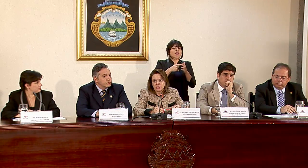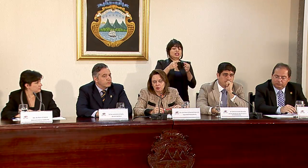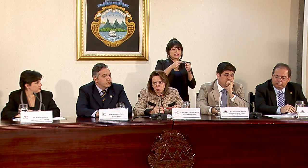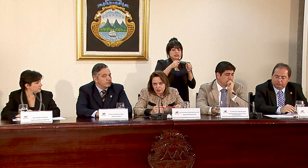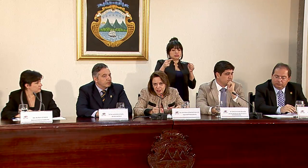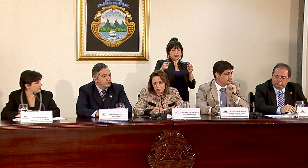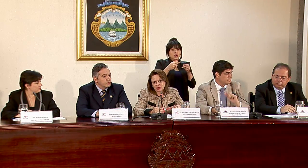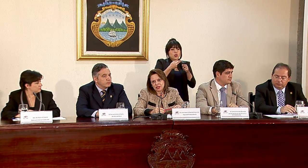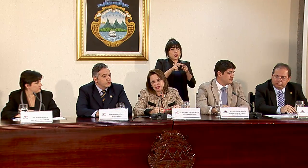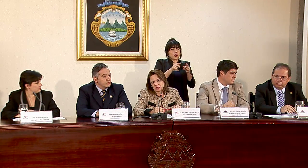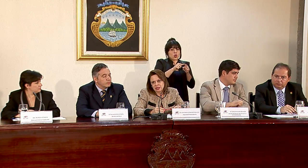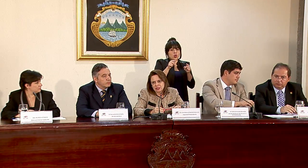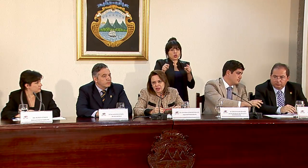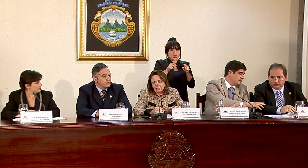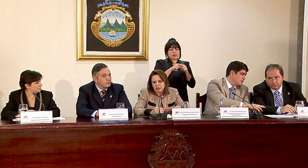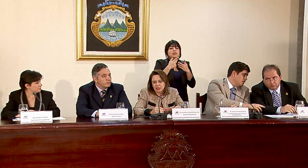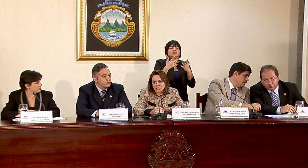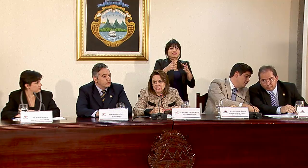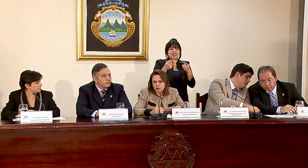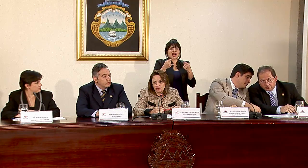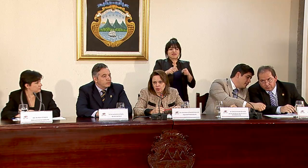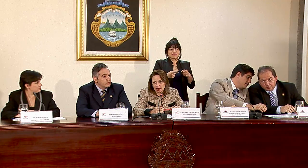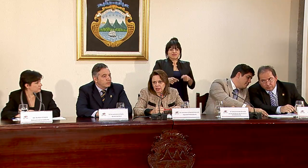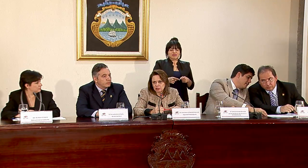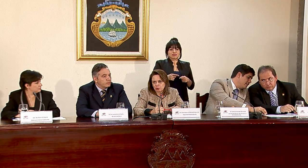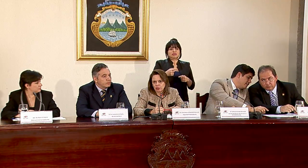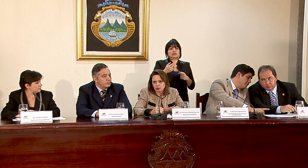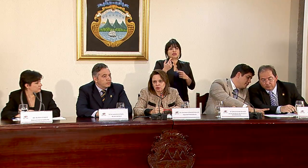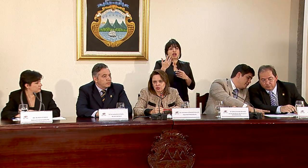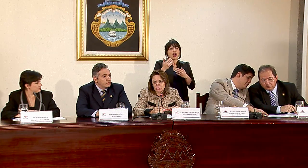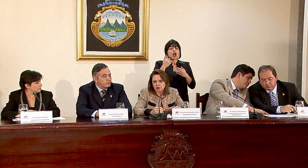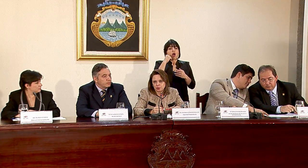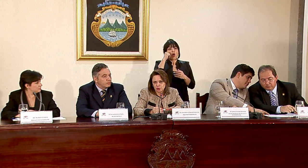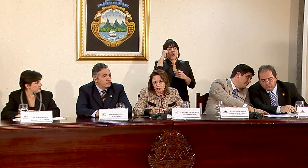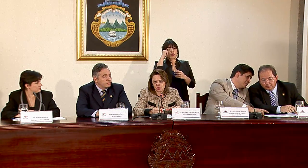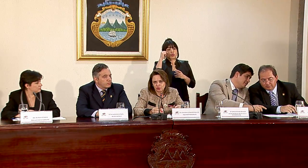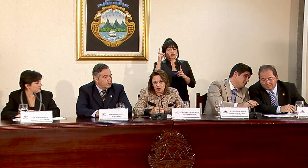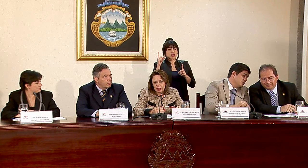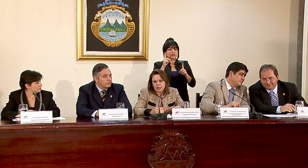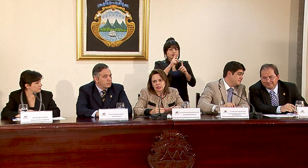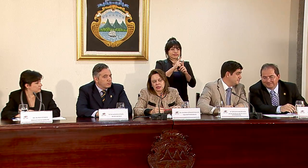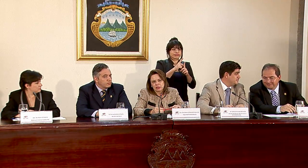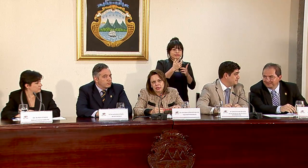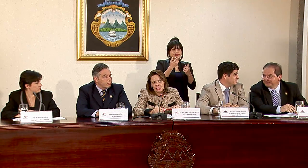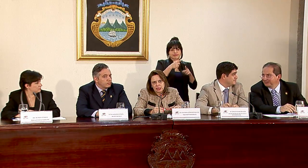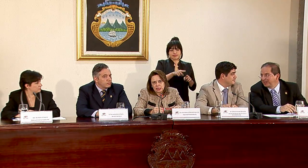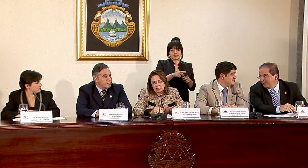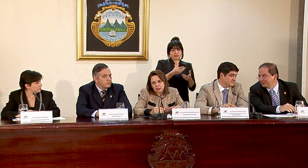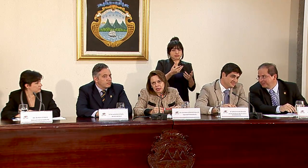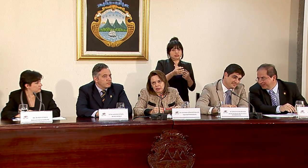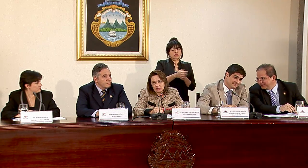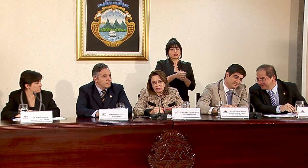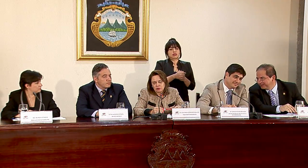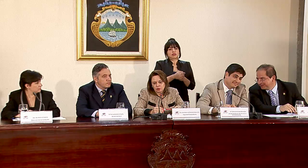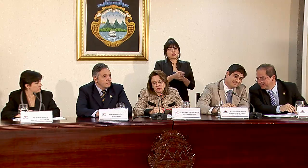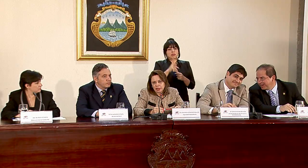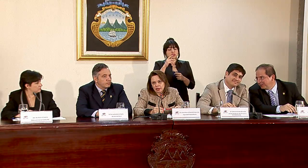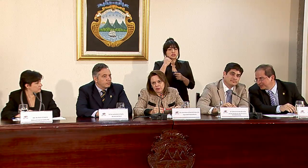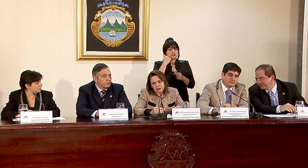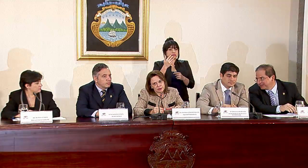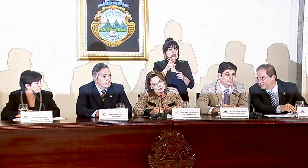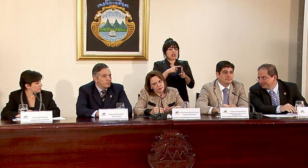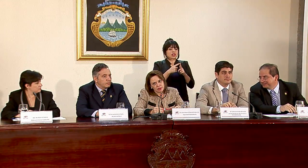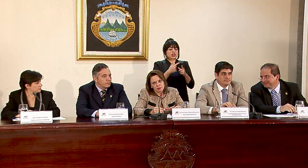cortas, pero tenemos ya incidencia de que han sido abordadas por adultos inescrupulosos y han tenido